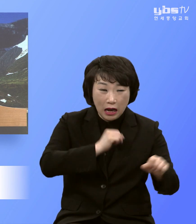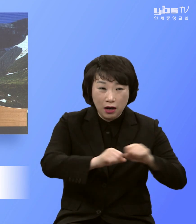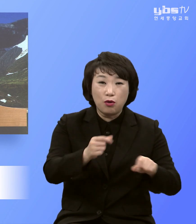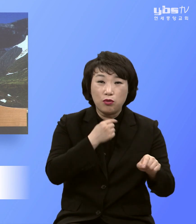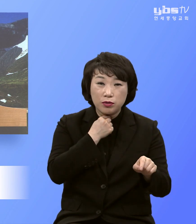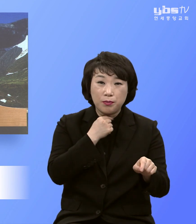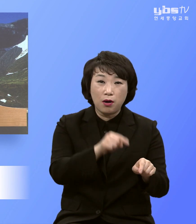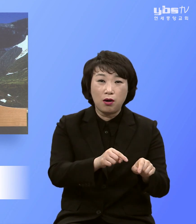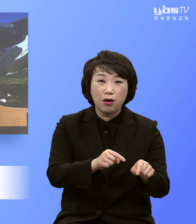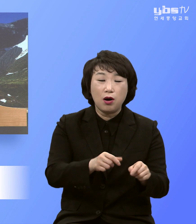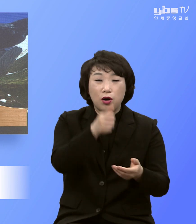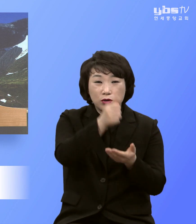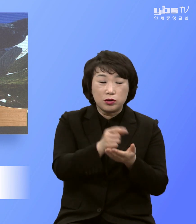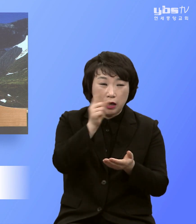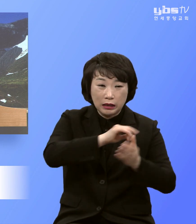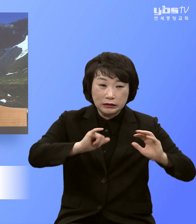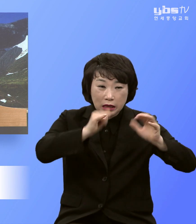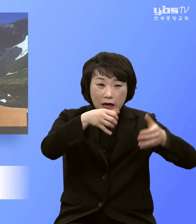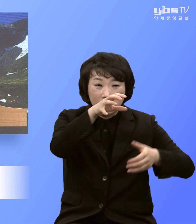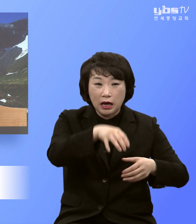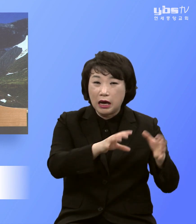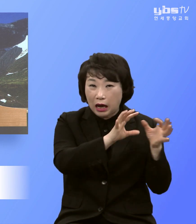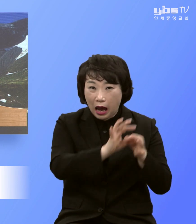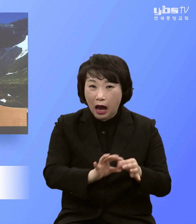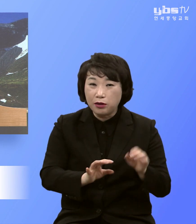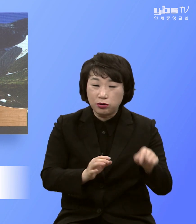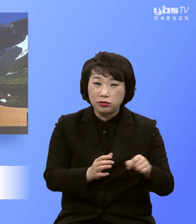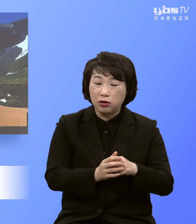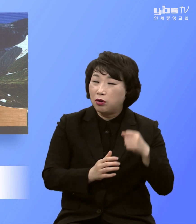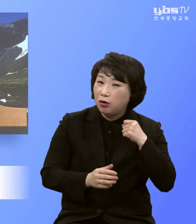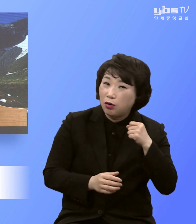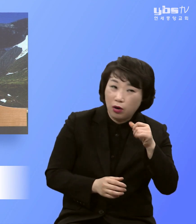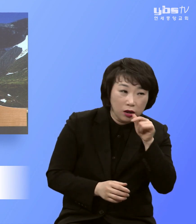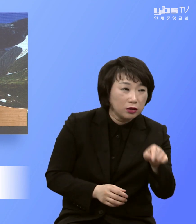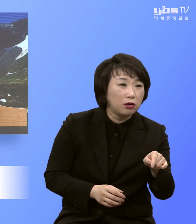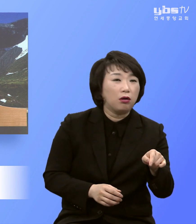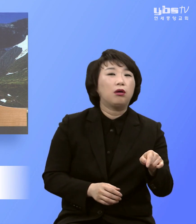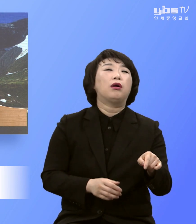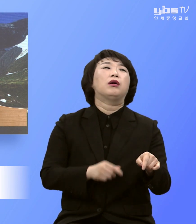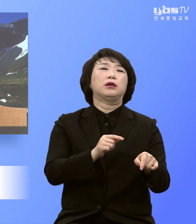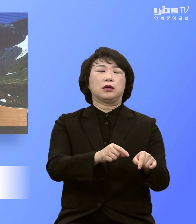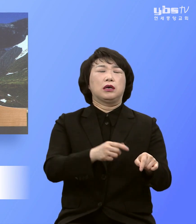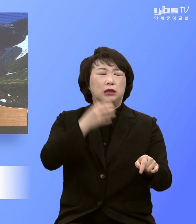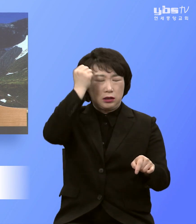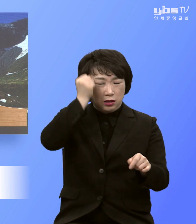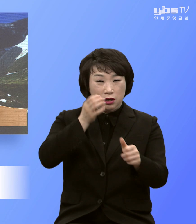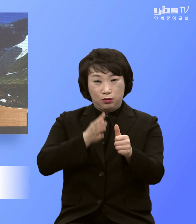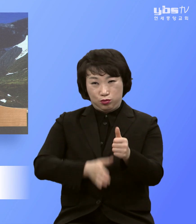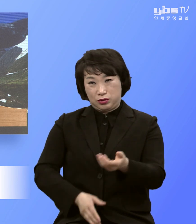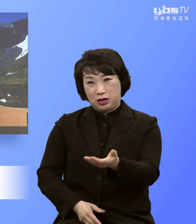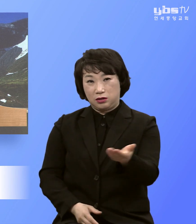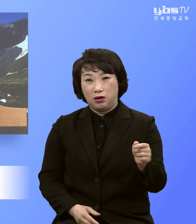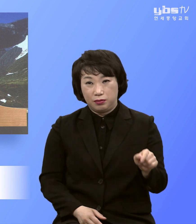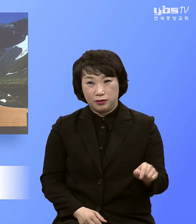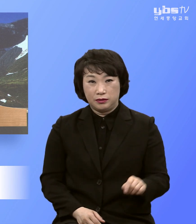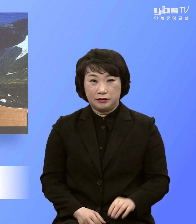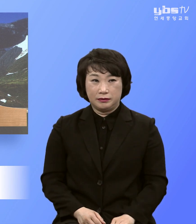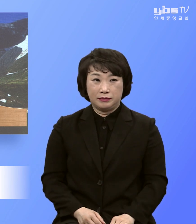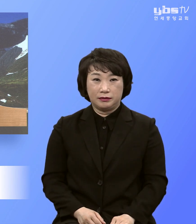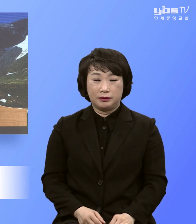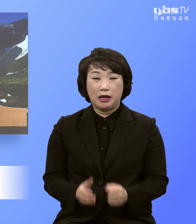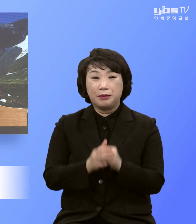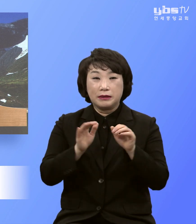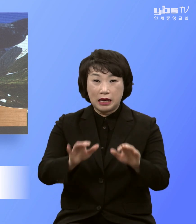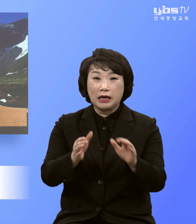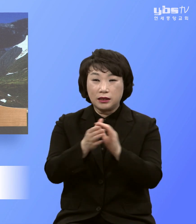위해서 죄악된 세상으로 계속 돌아가고 만다는 사실을 잊어서는 안 됩니다.